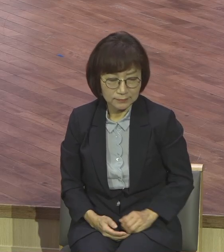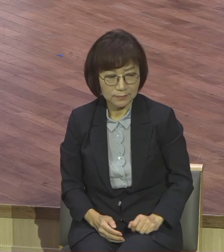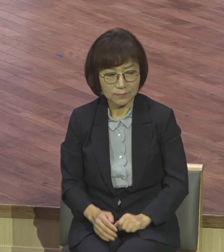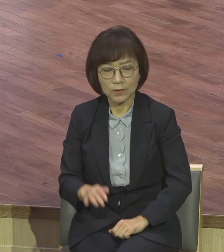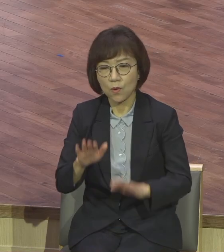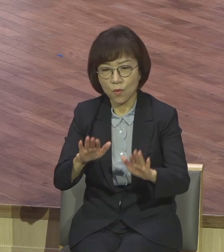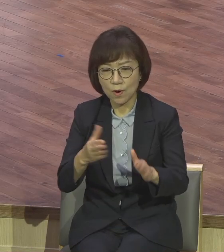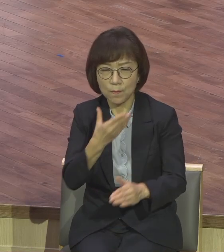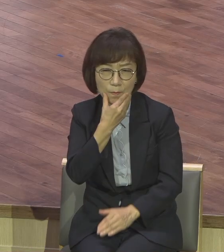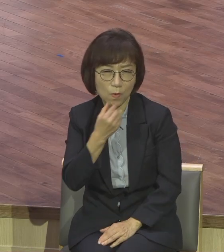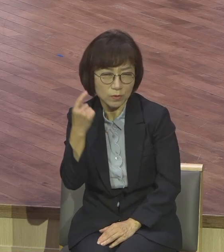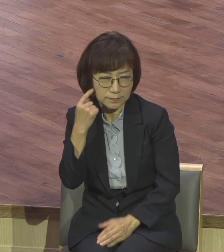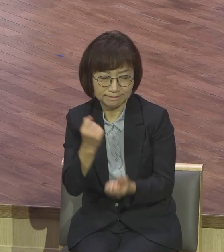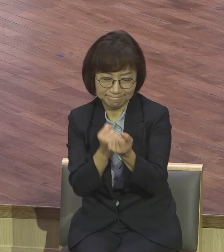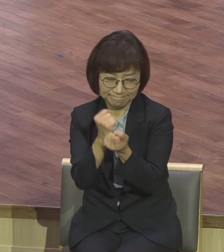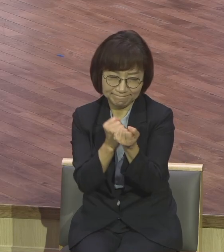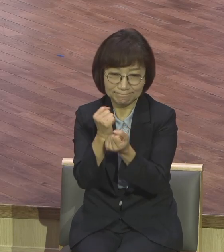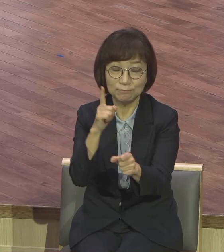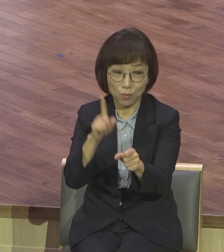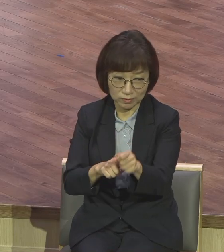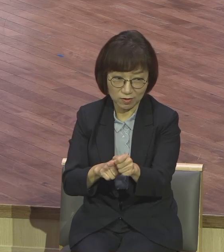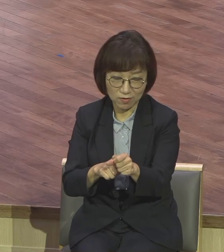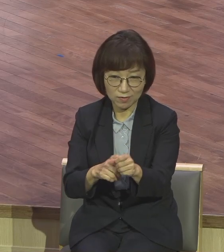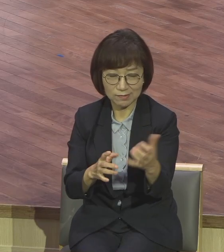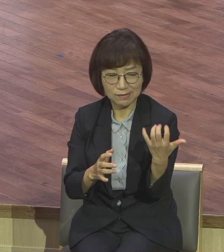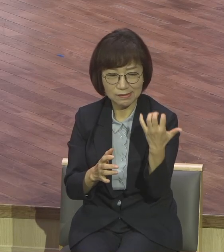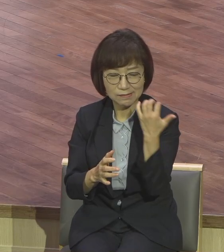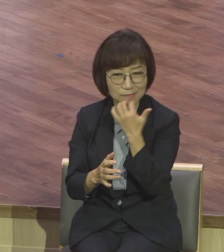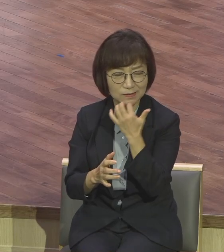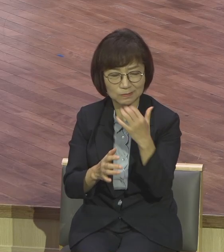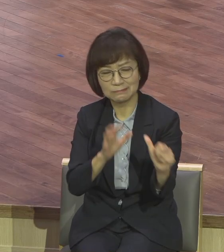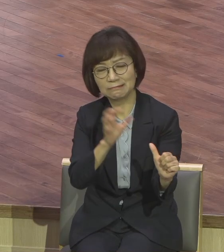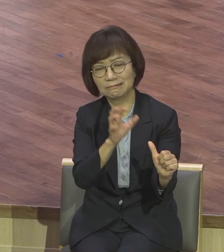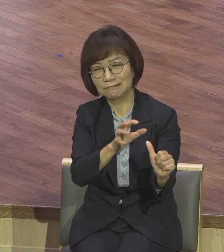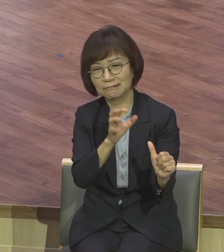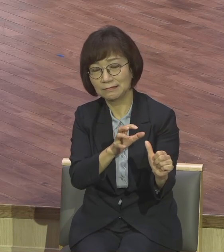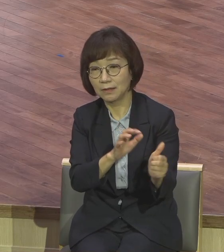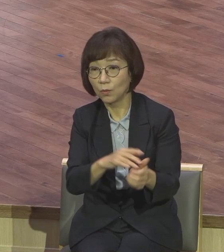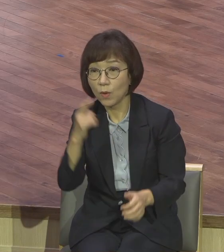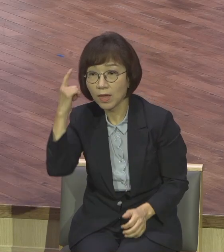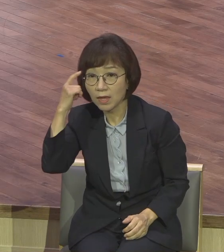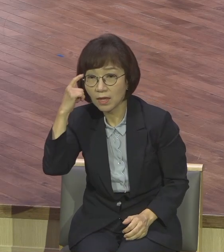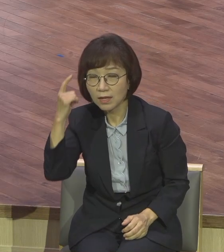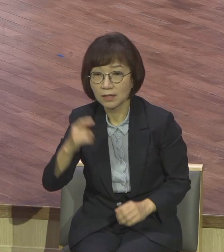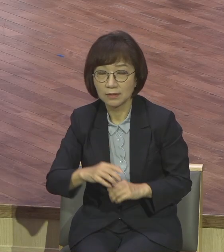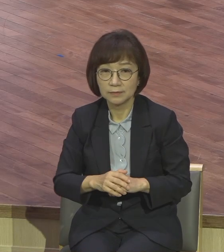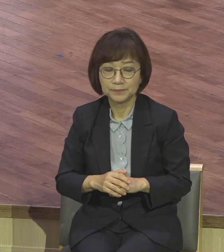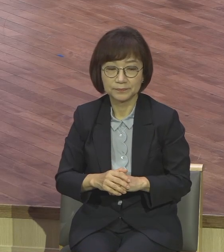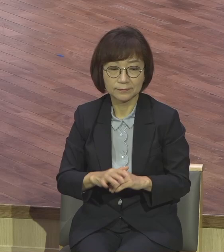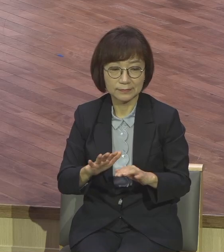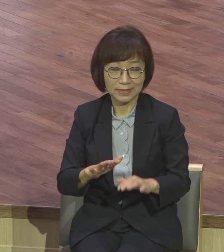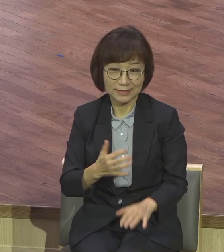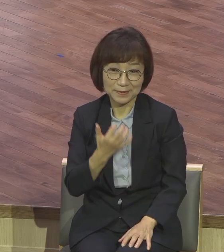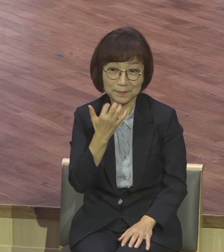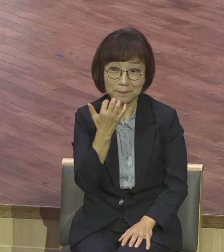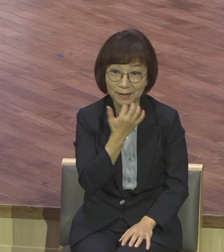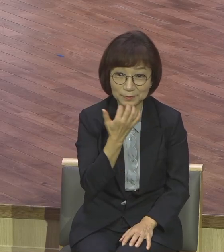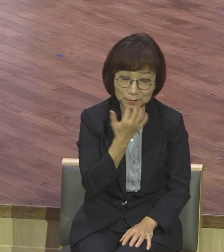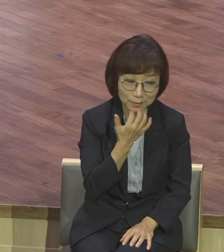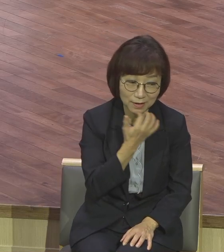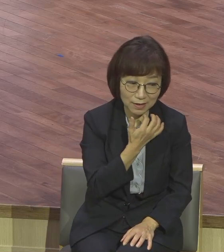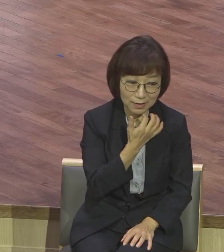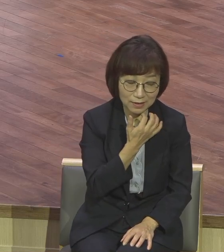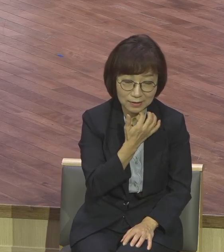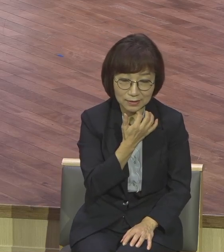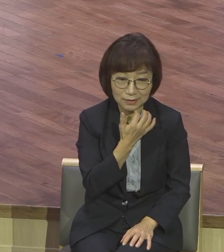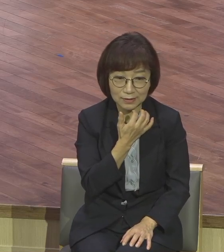위한 거지요. 이 내용 자체가 이 내용을 보면요, 베드로가 자기와